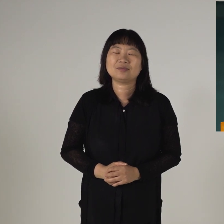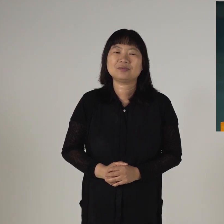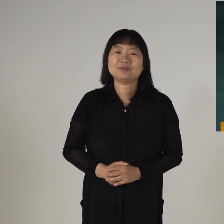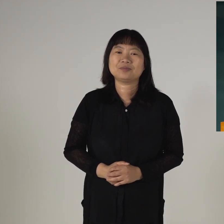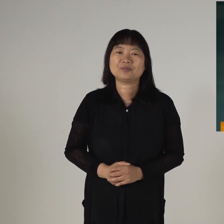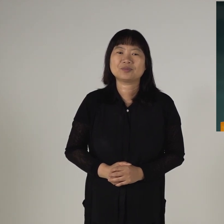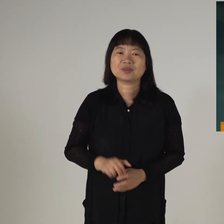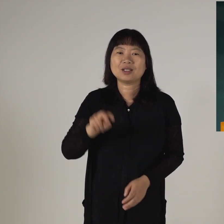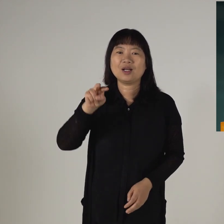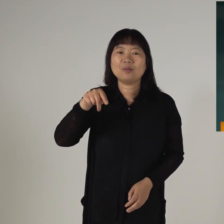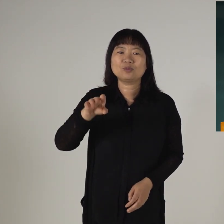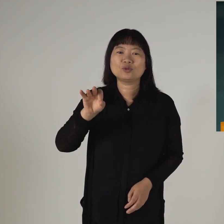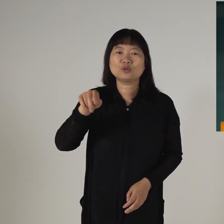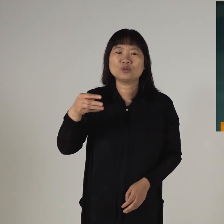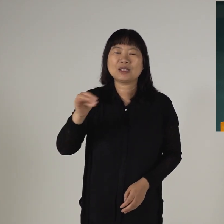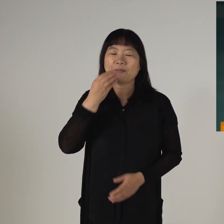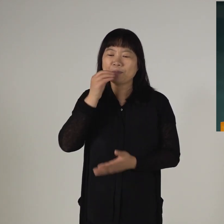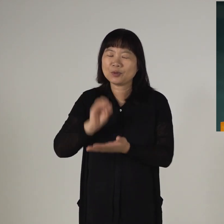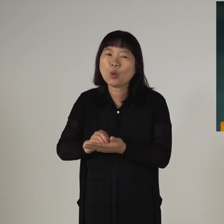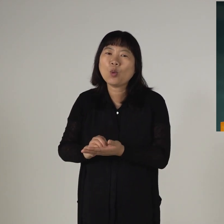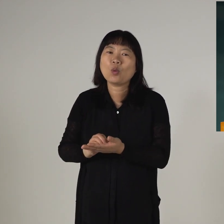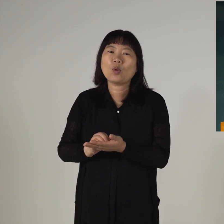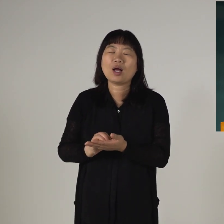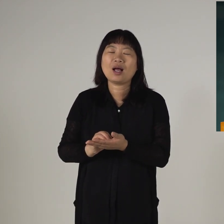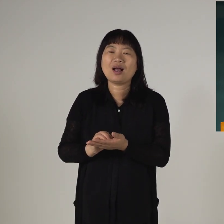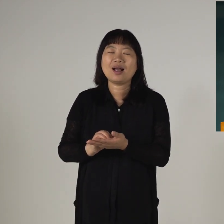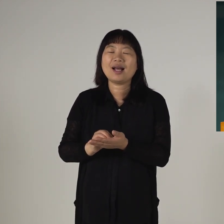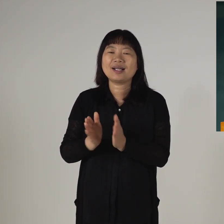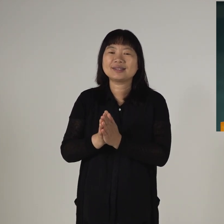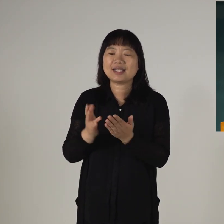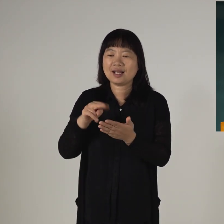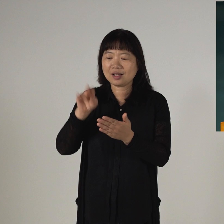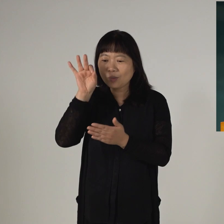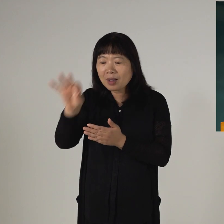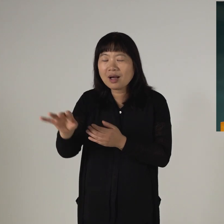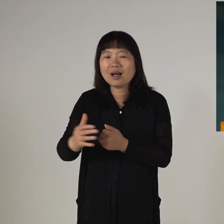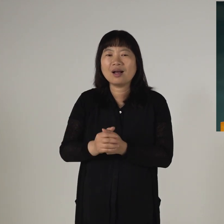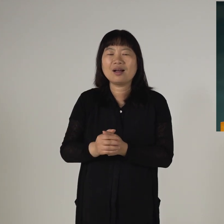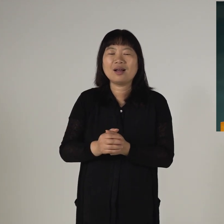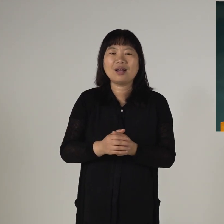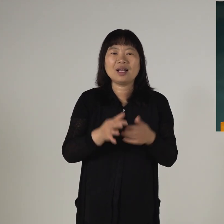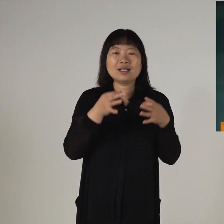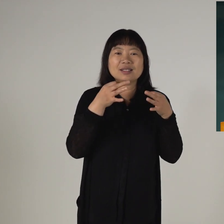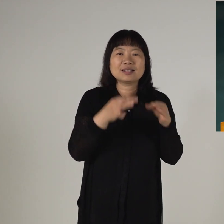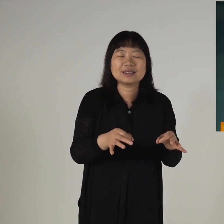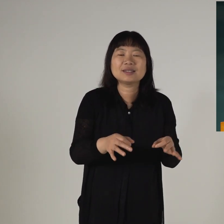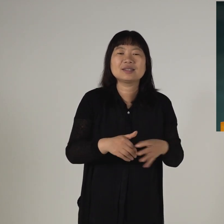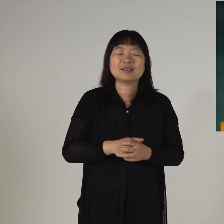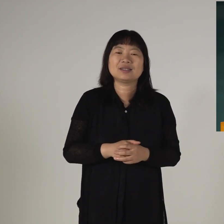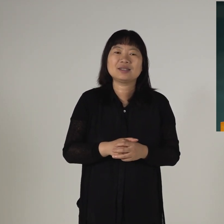그래서 이 뭉우리돌의 바다라는 책을 보니까 무슨 책인가 하면